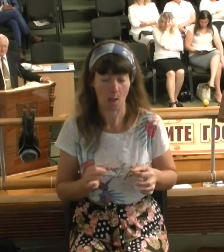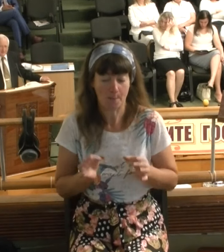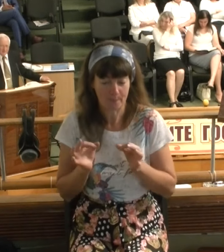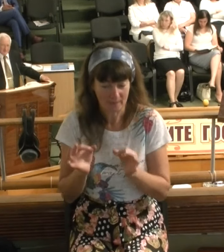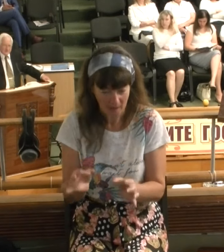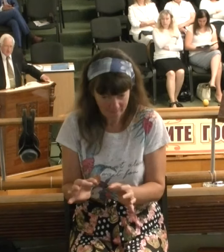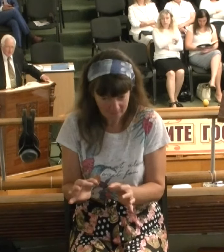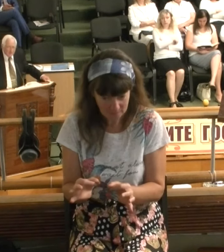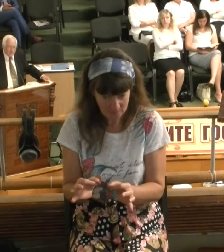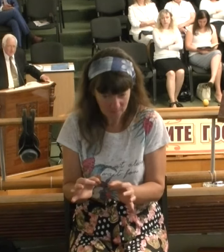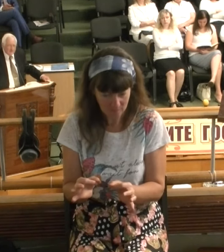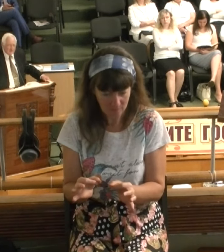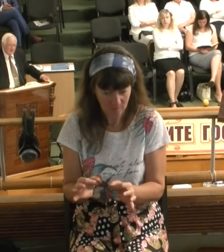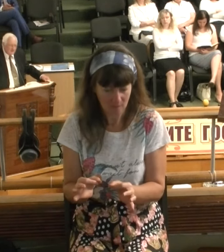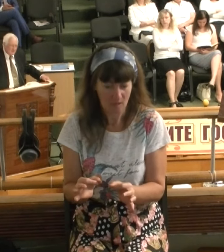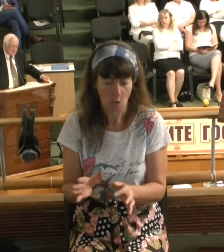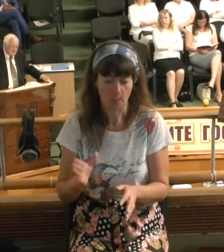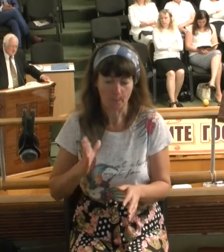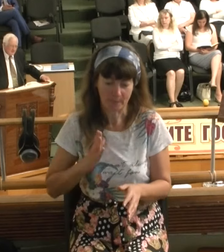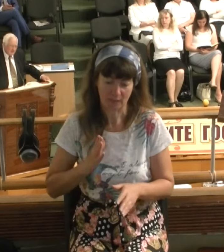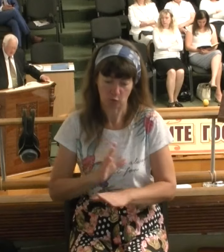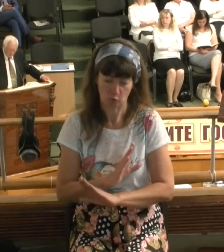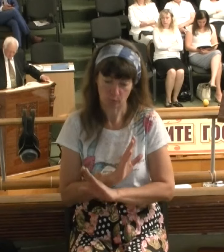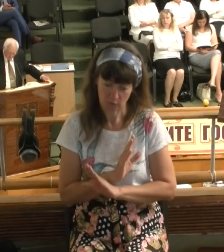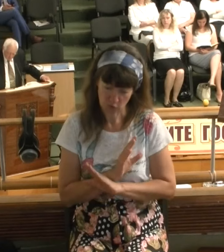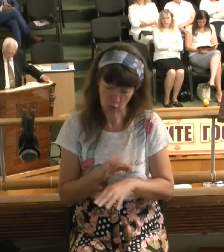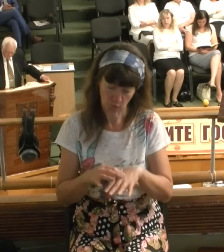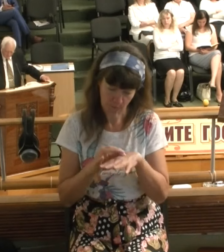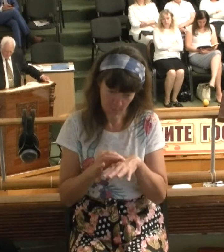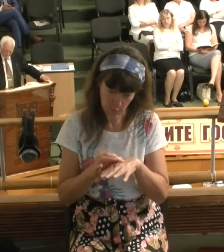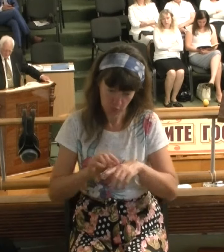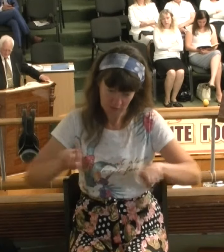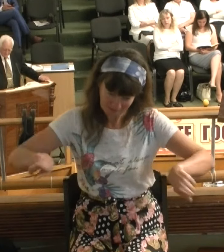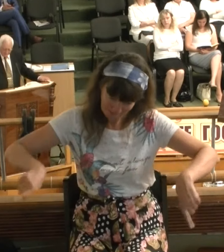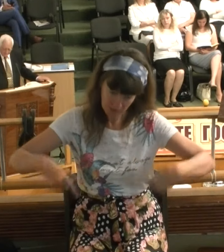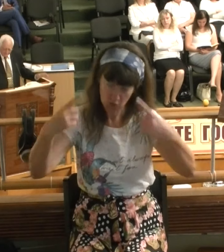неправедных, был умерщвлен по плоти, но жил духом.